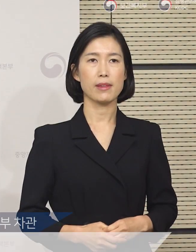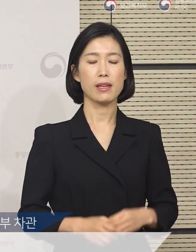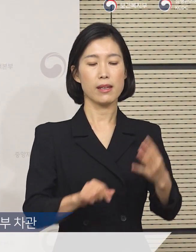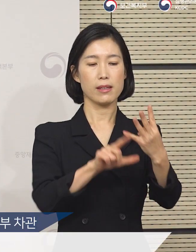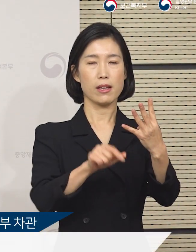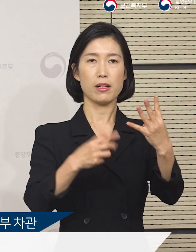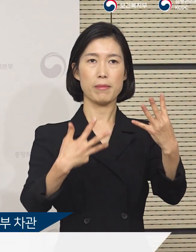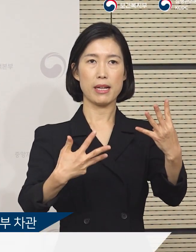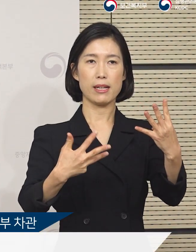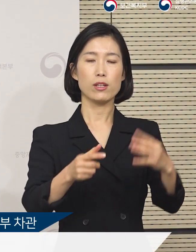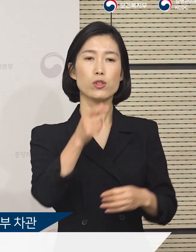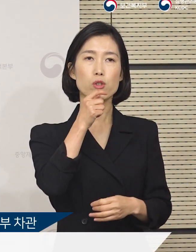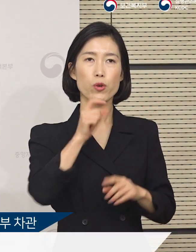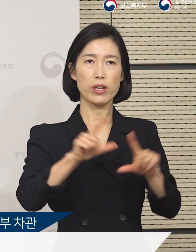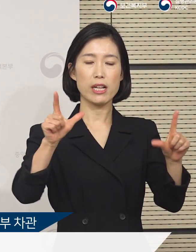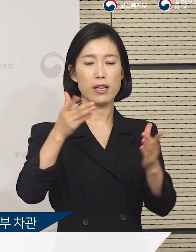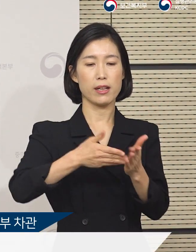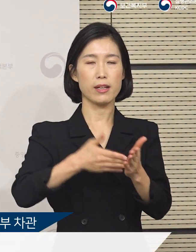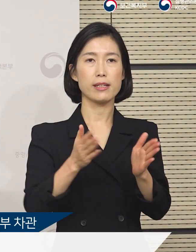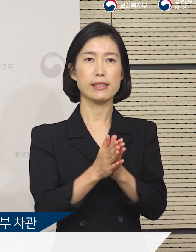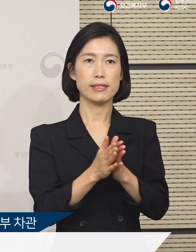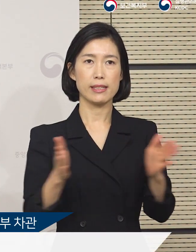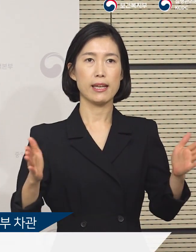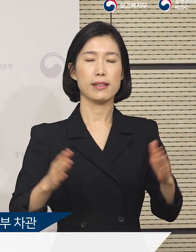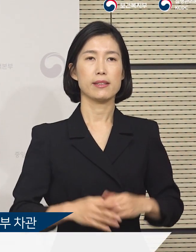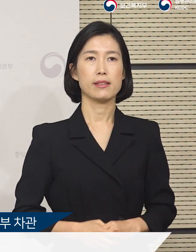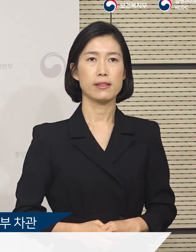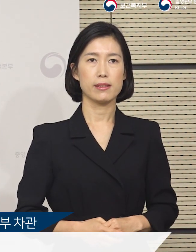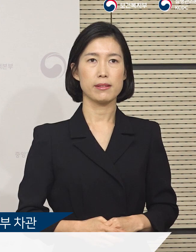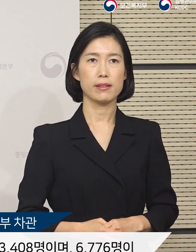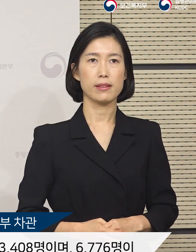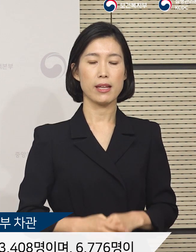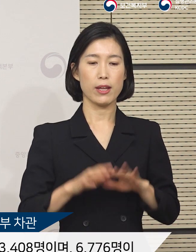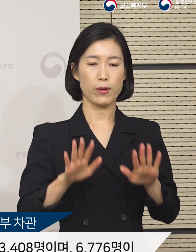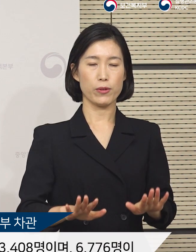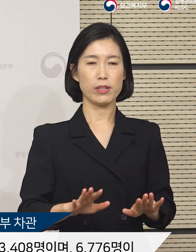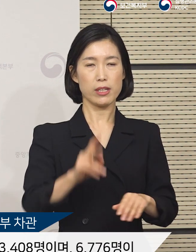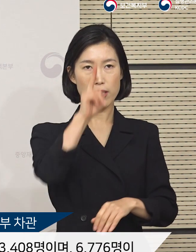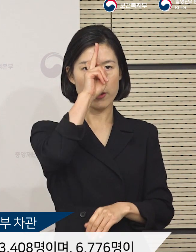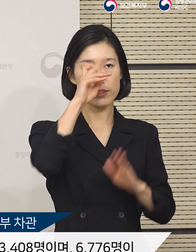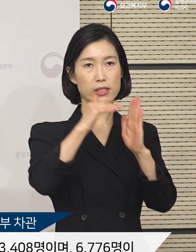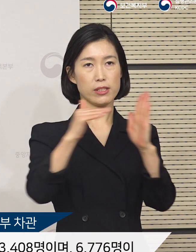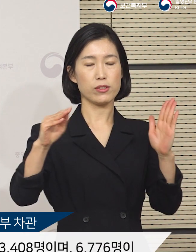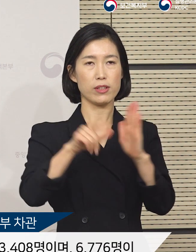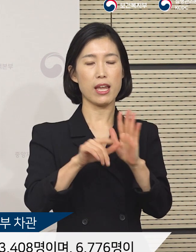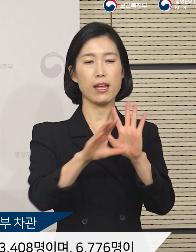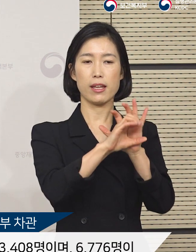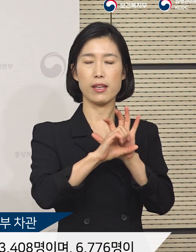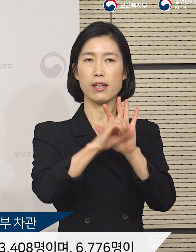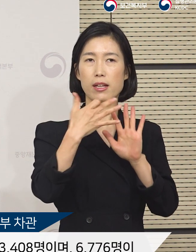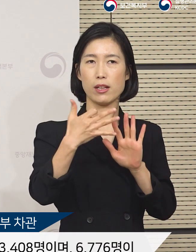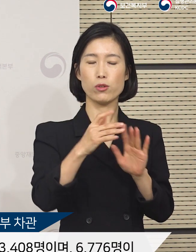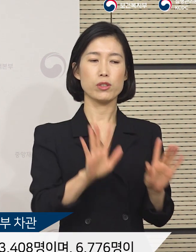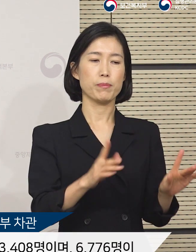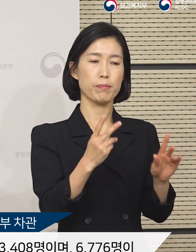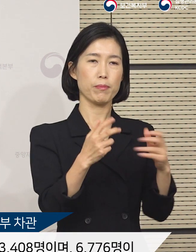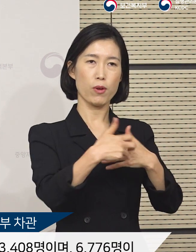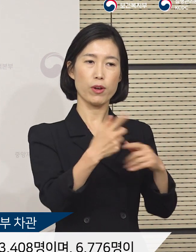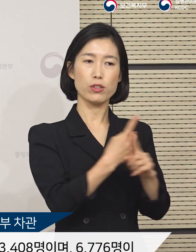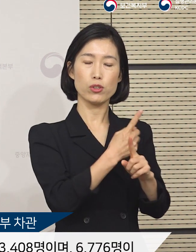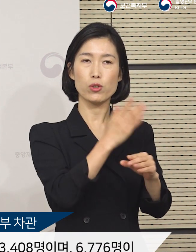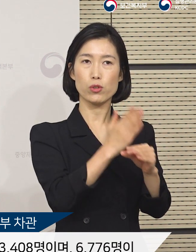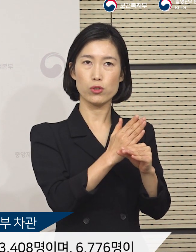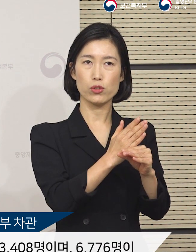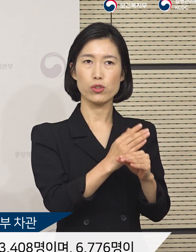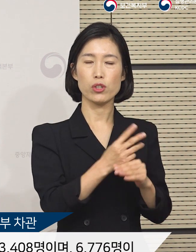4월 8일 수요일 정례 브리핑을 시작하겠습니다. 오늘 0시 기준으로 코로나19로 치료받고 있는